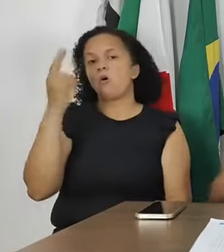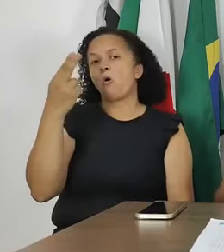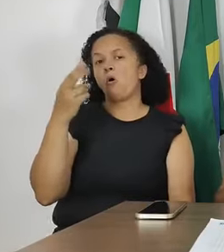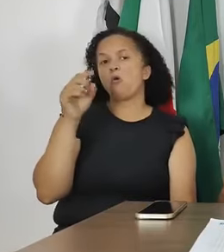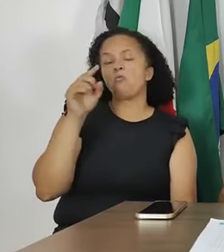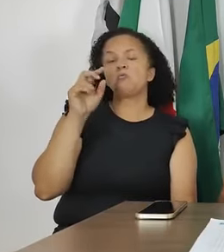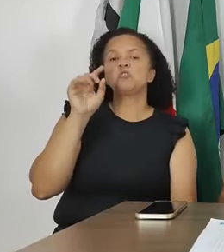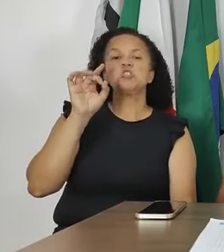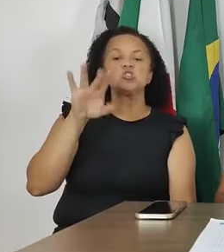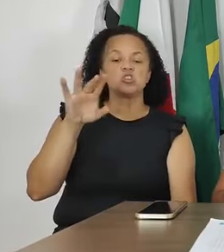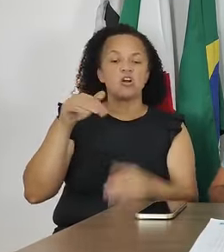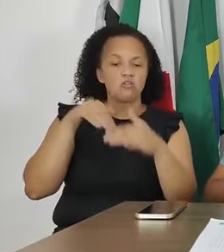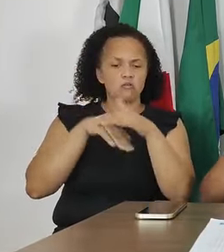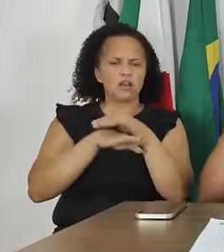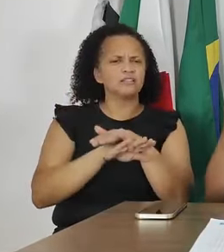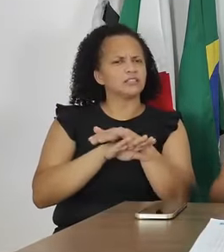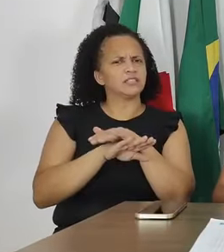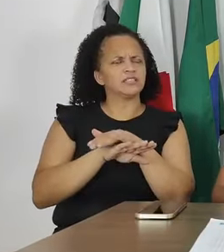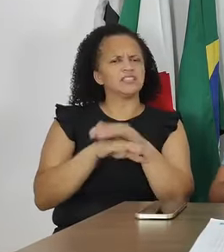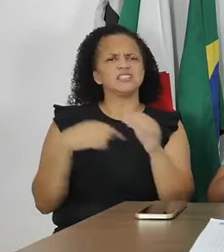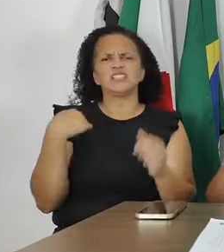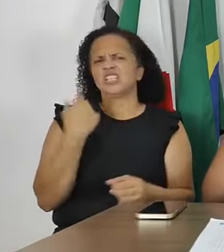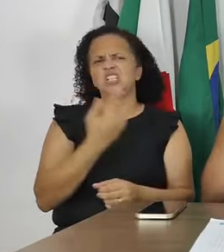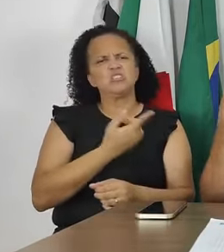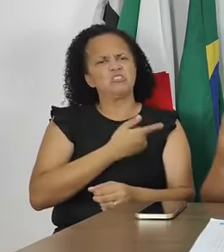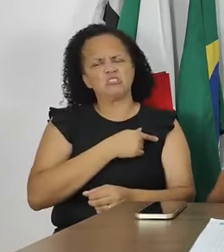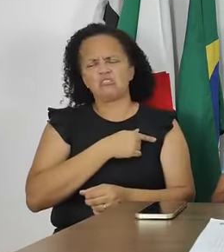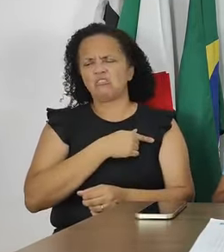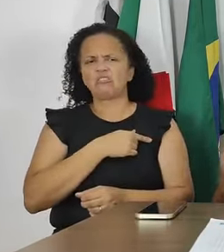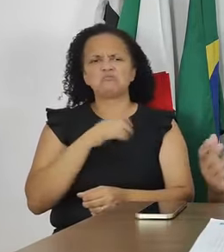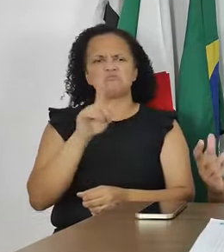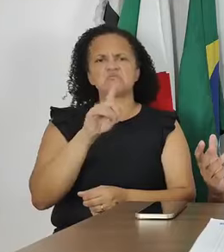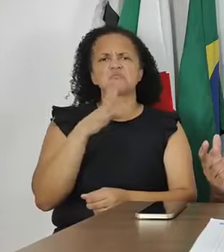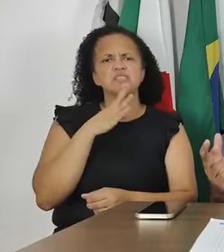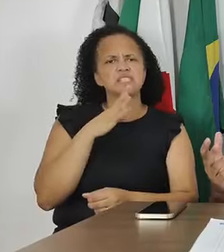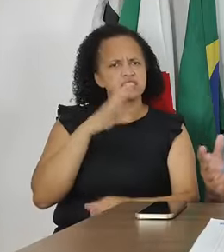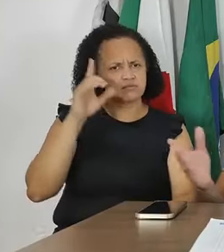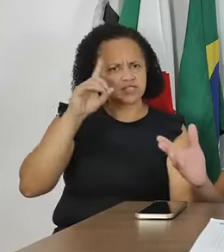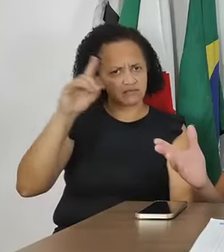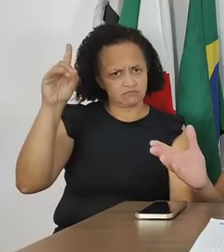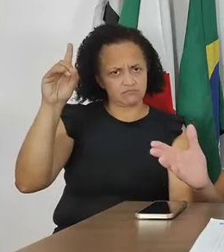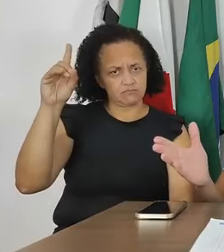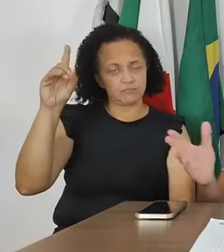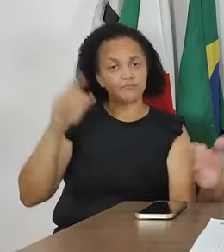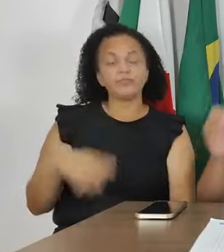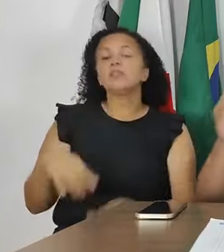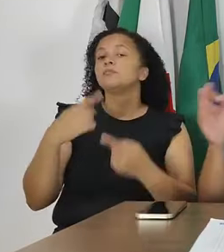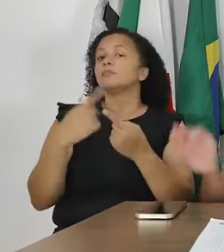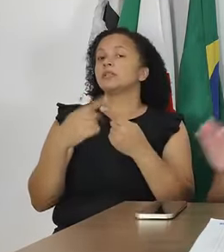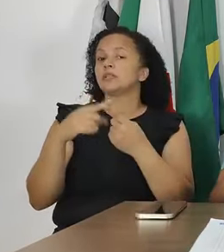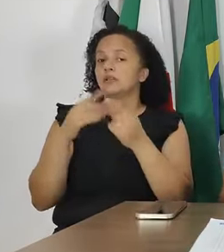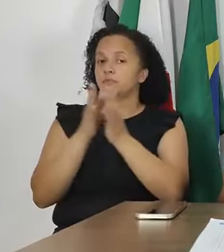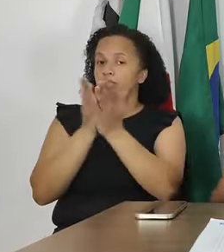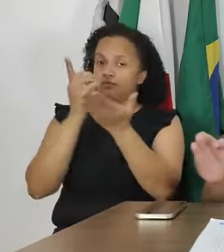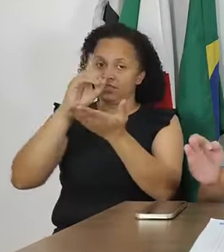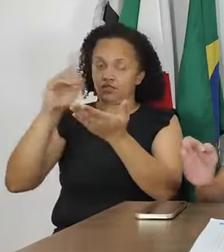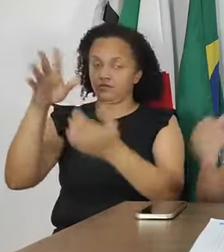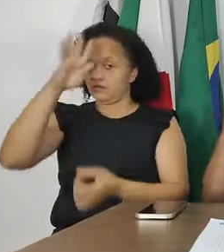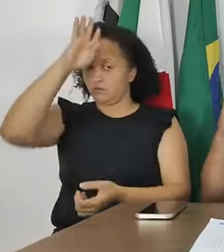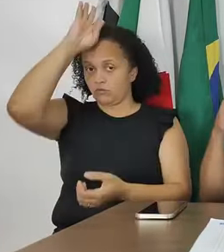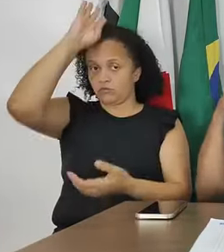gaveta, encostado, e a gente simplesmente está perdendo tempo de conhecer esse Deus. Porque a palavra de Deus diz assim, Romanos 8,17